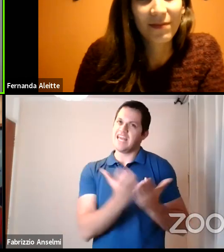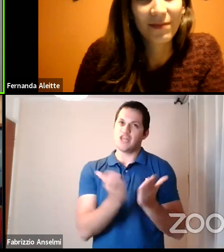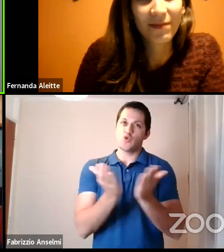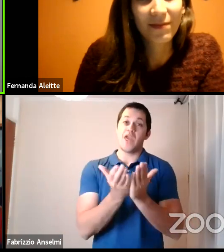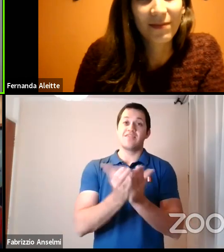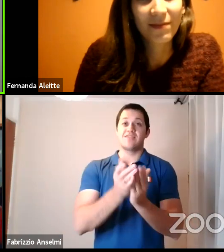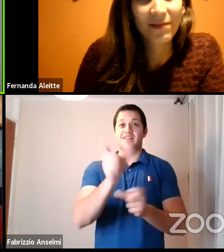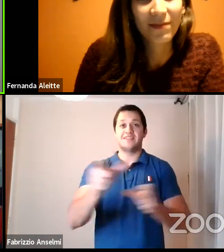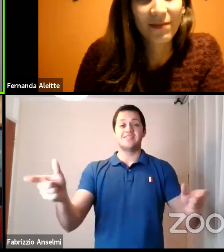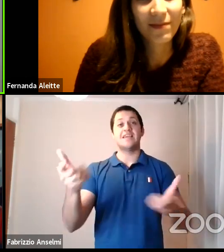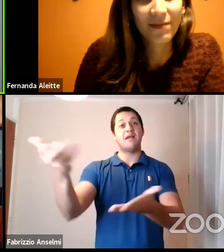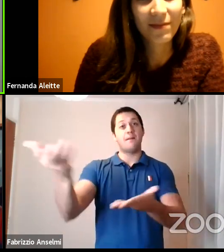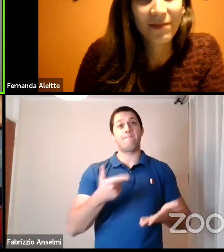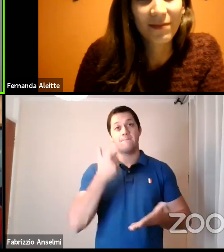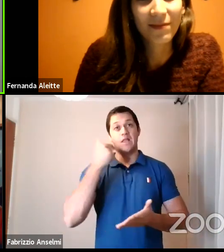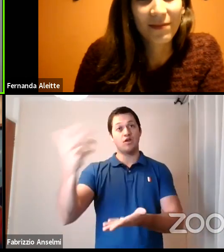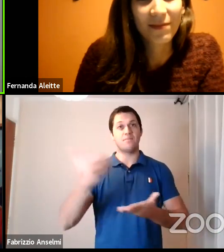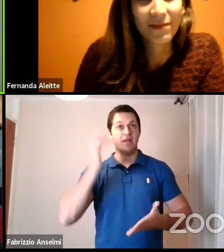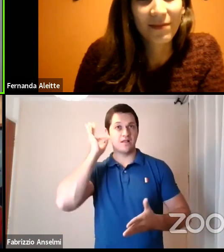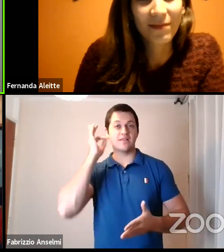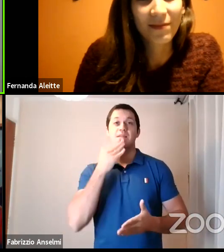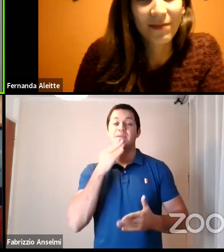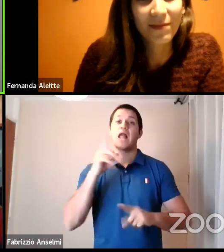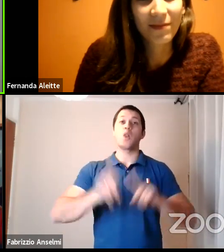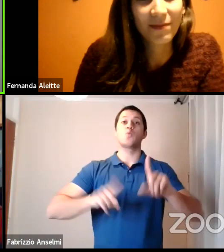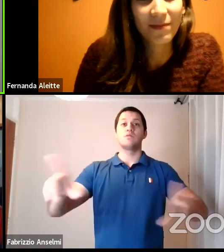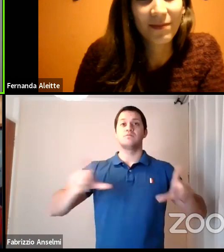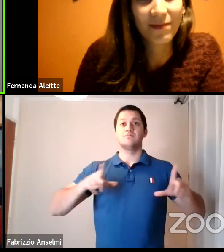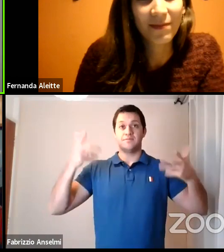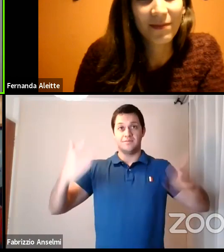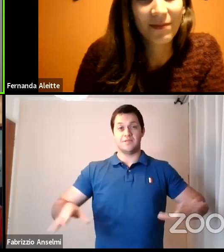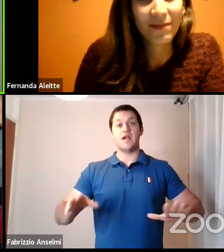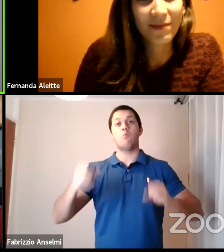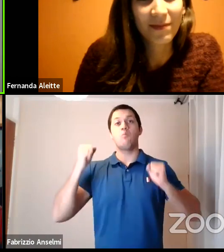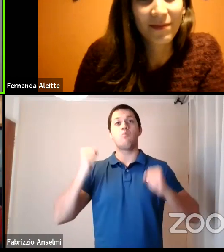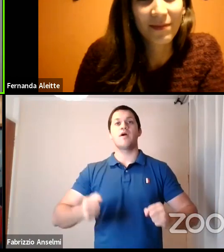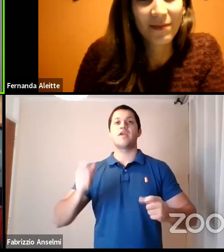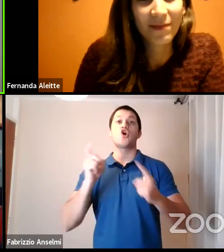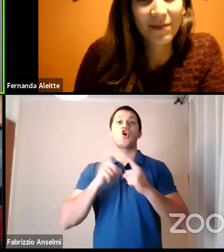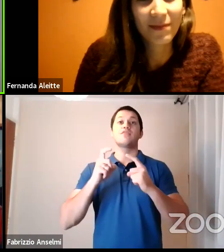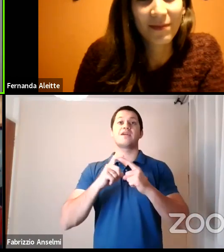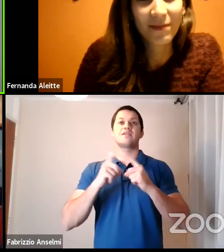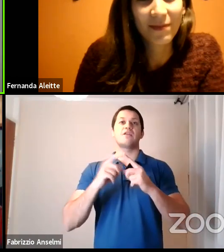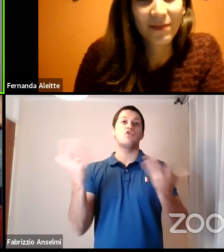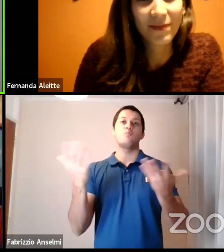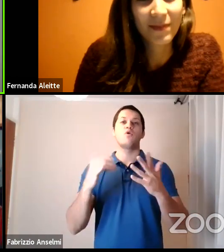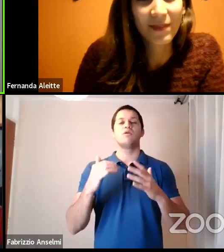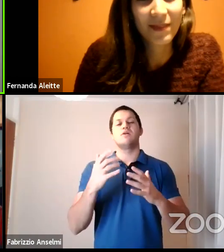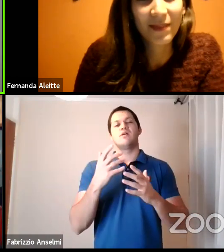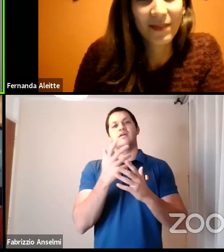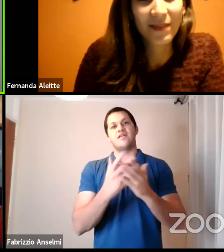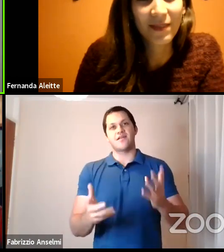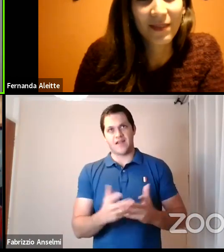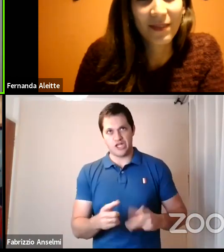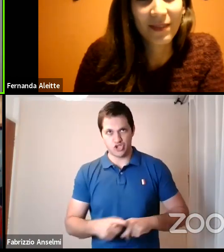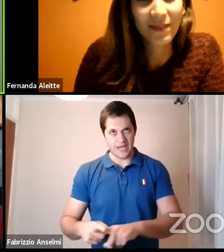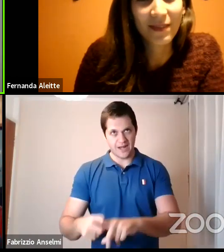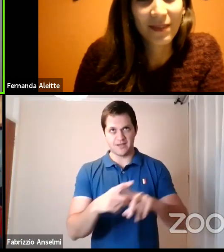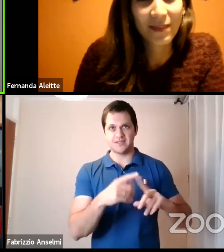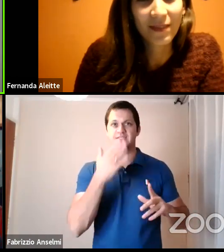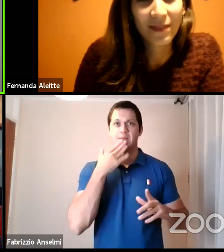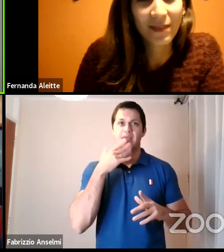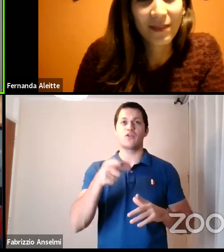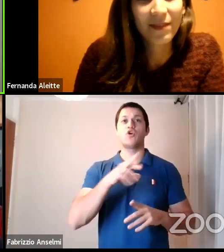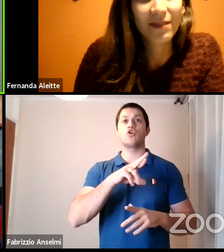invitado, invitadas también, personas egresados, pueden contactarnos a través de redes sociales. Si quieren contactarse con Rodrigo o con Fernanda para hacer alguna